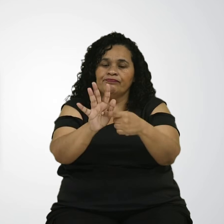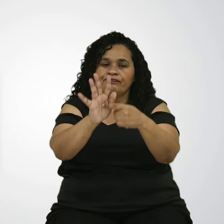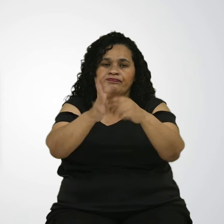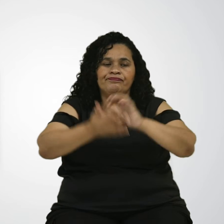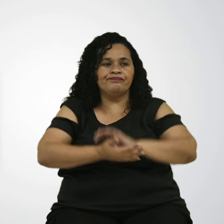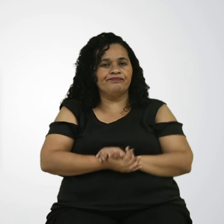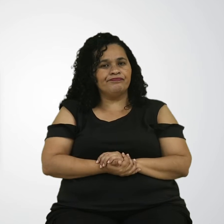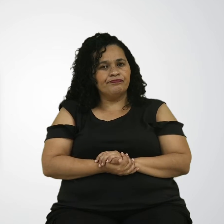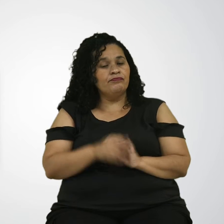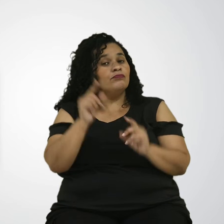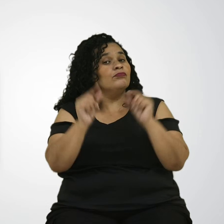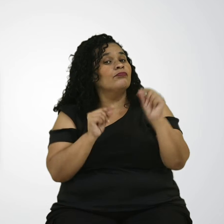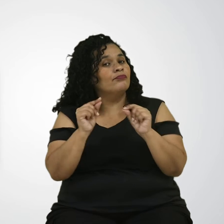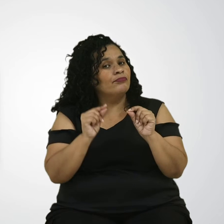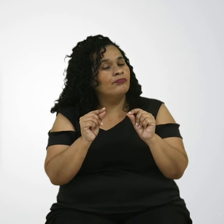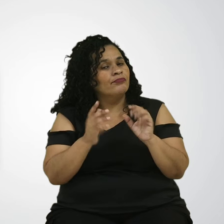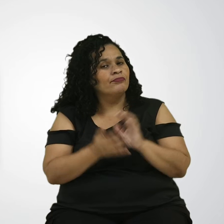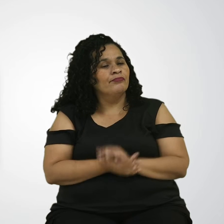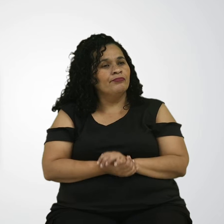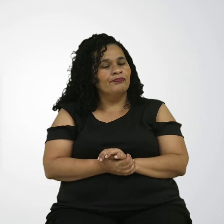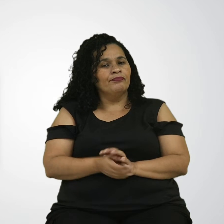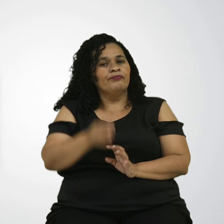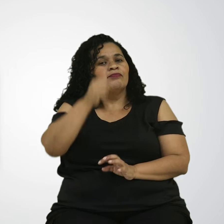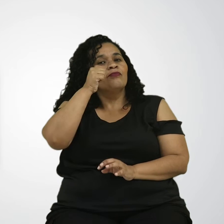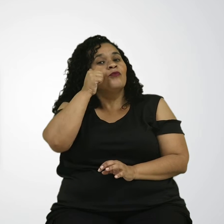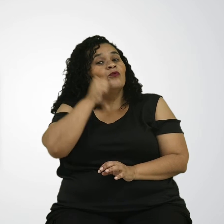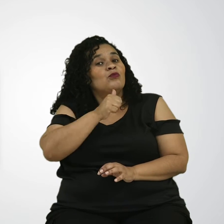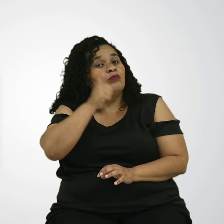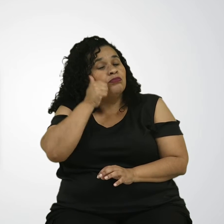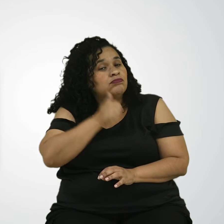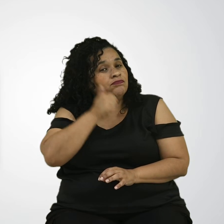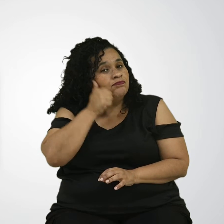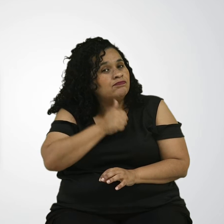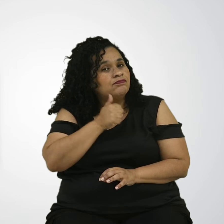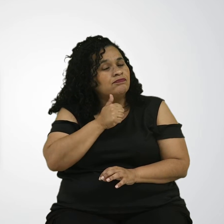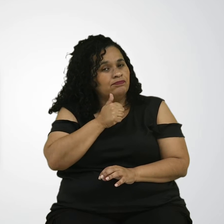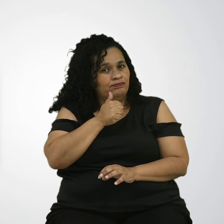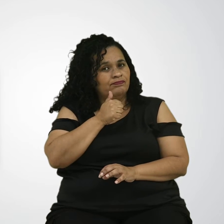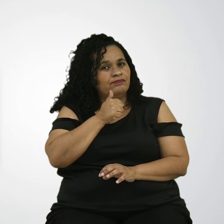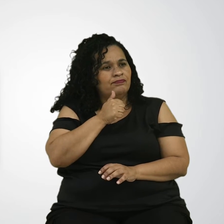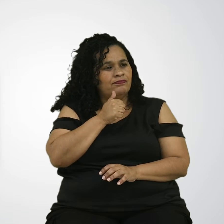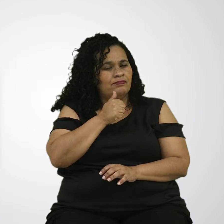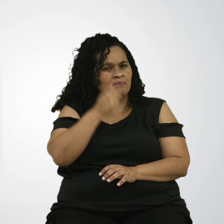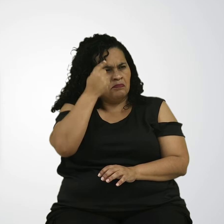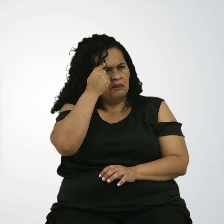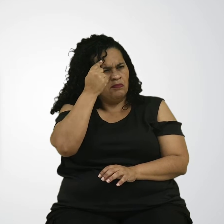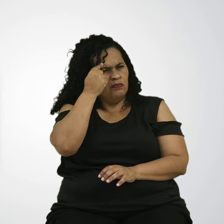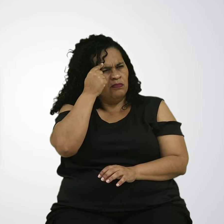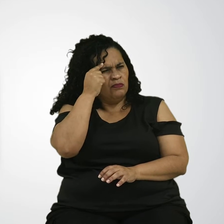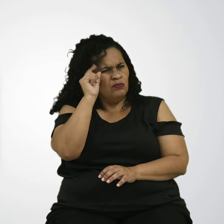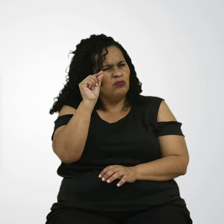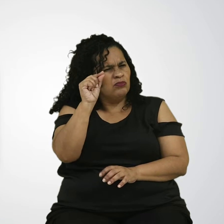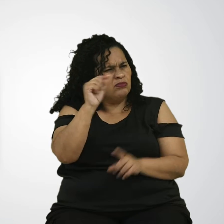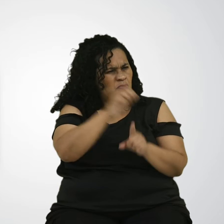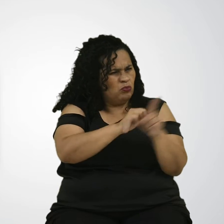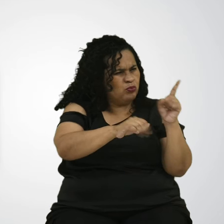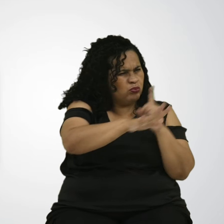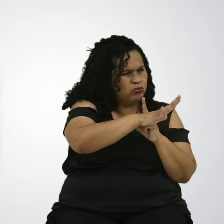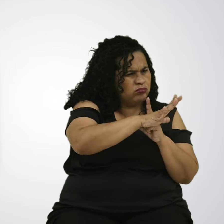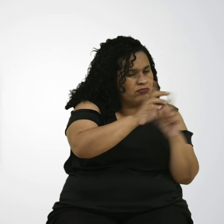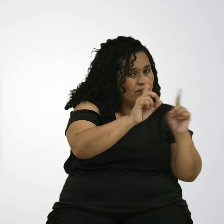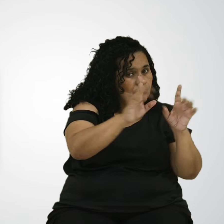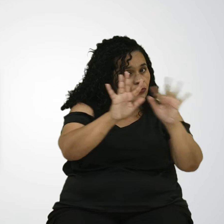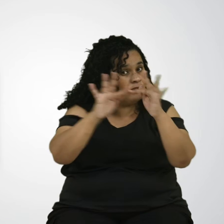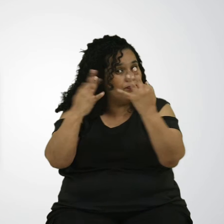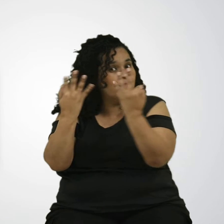agora, esposa então mudou. Então não é. Então nós estamos agora dentro de que ambiente? Um ambiente social? Não, nós estamos dentro de um ambiente familiar. Então nós temos